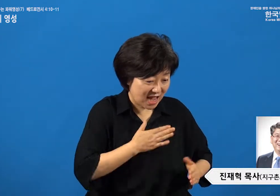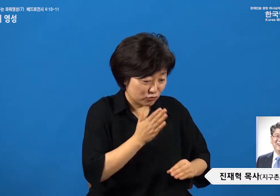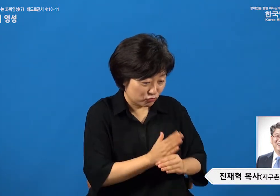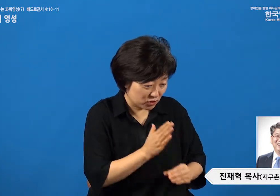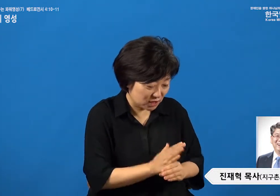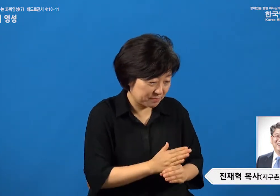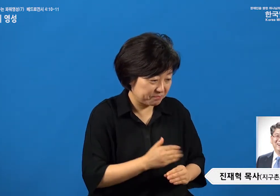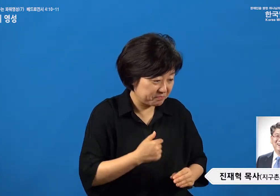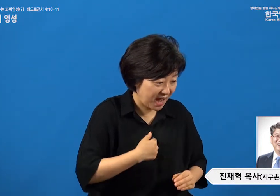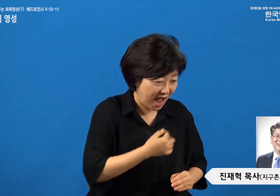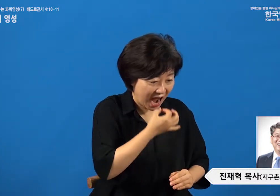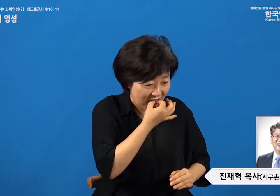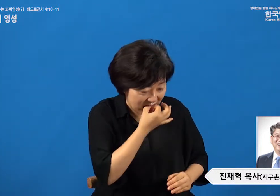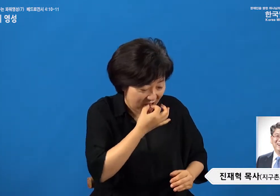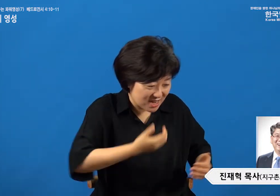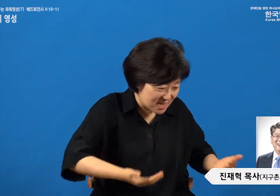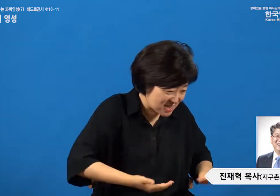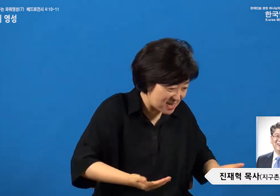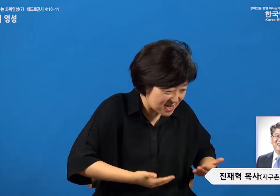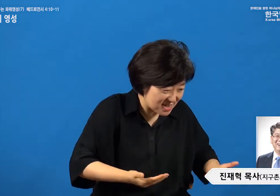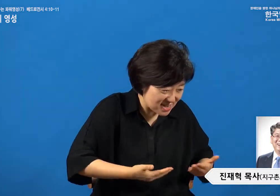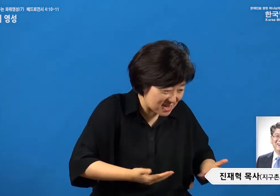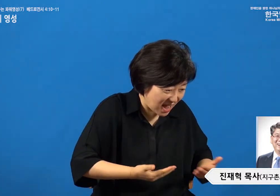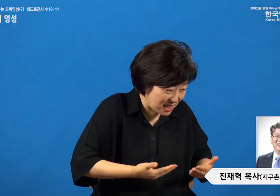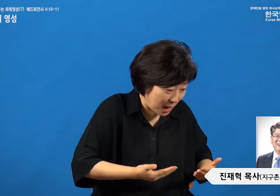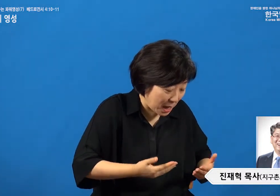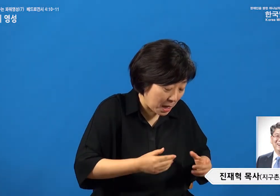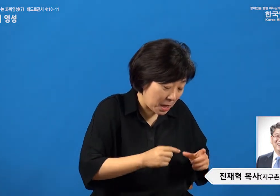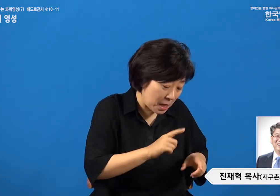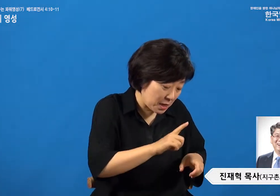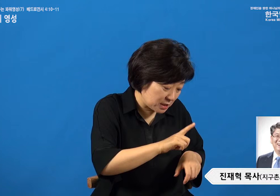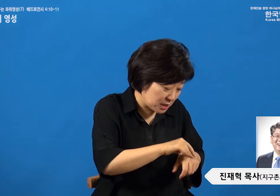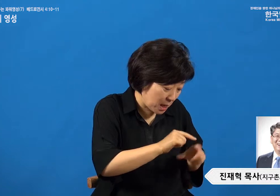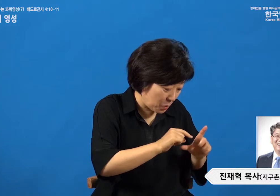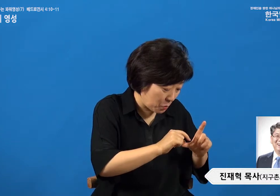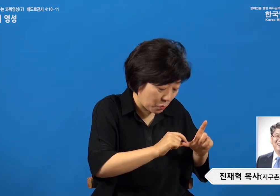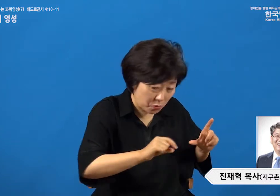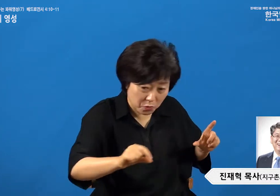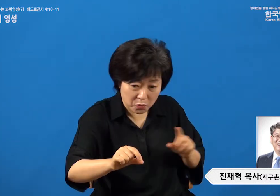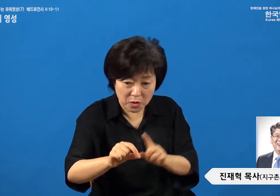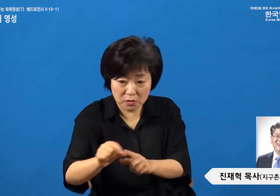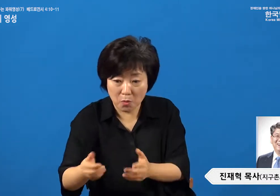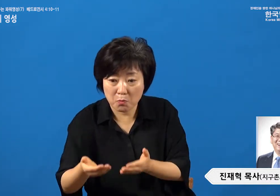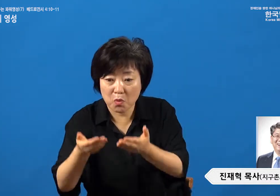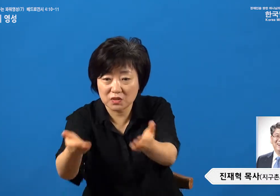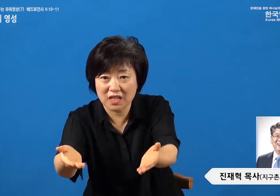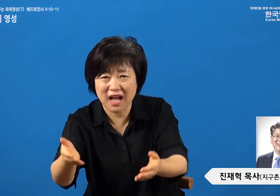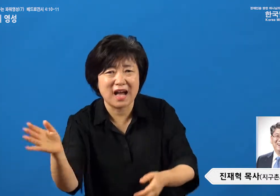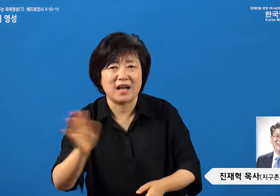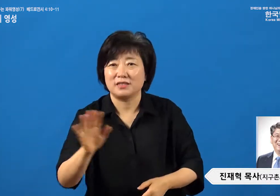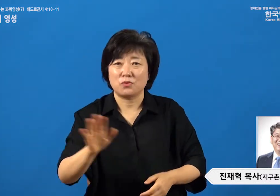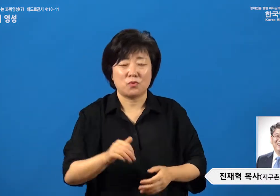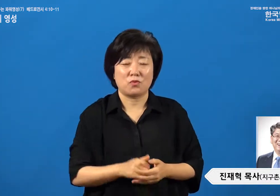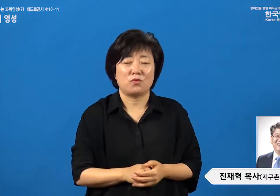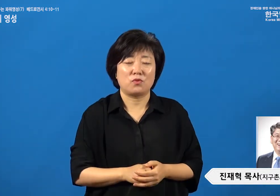하다가 섬김 받다가 조금 봉사하는 것이